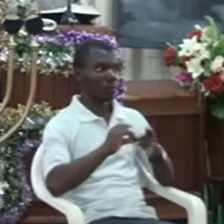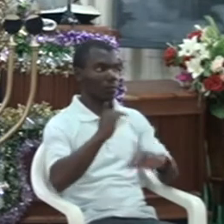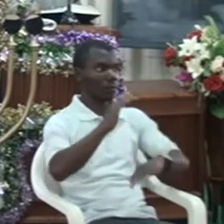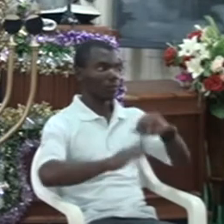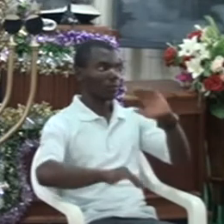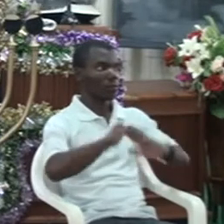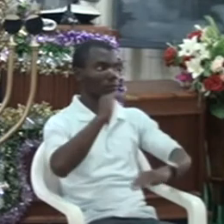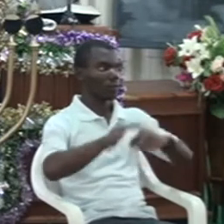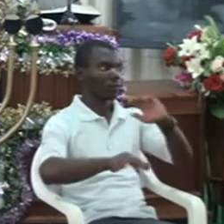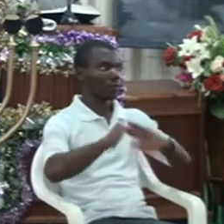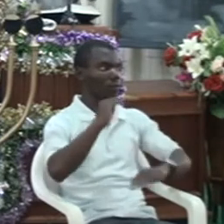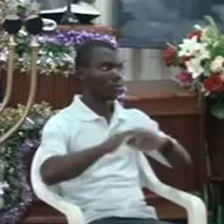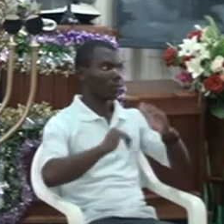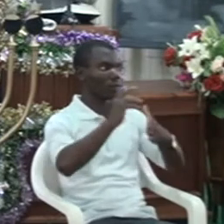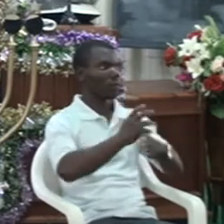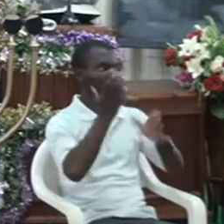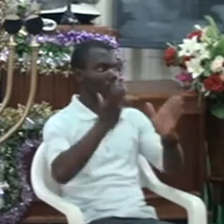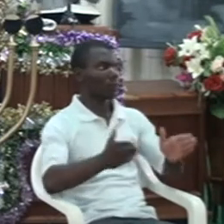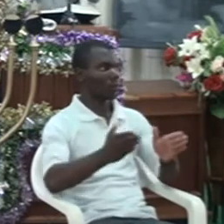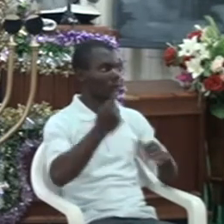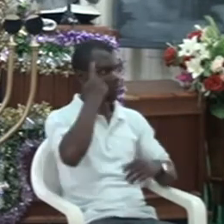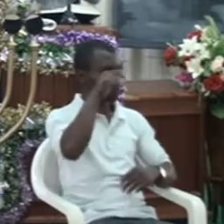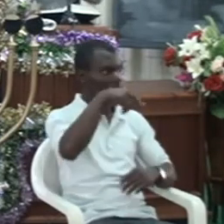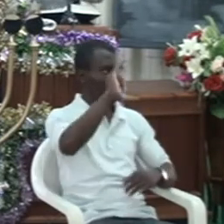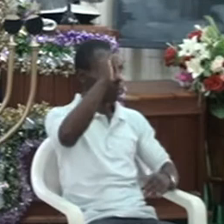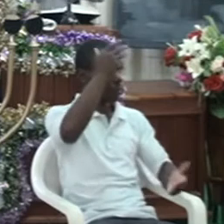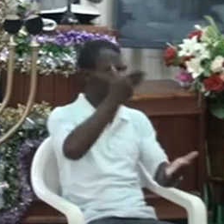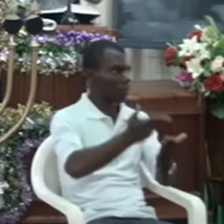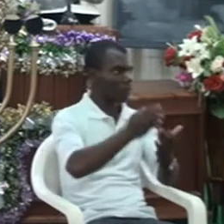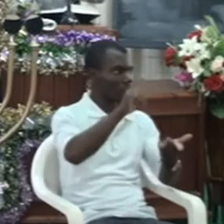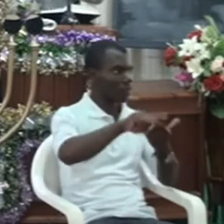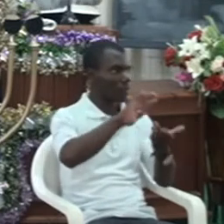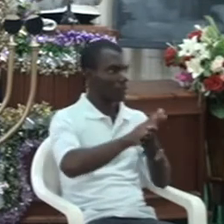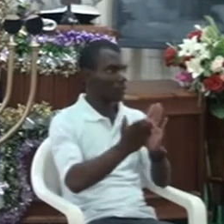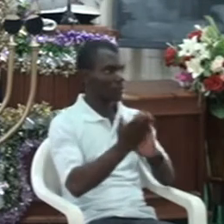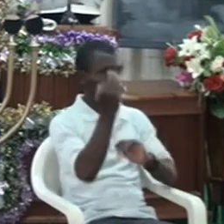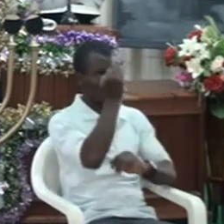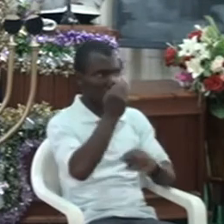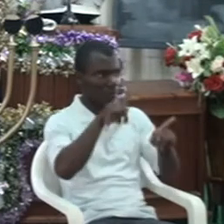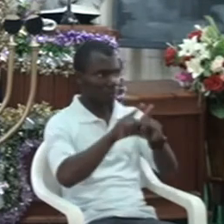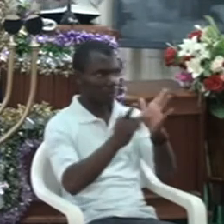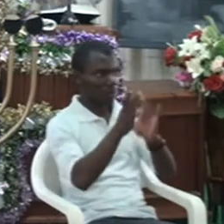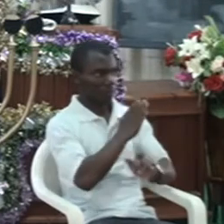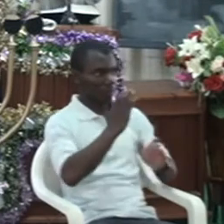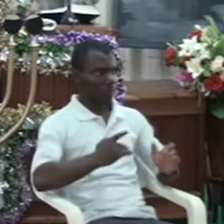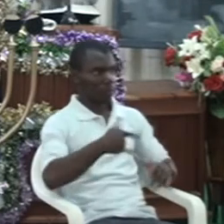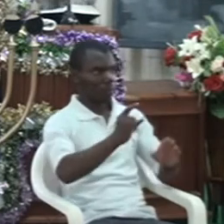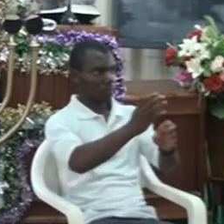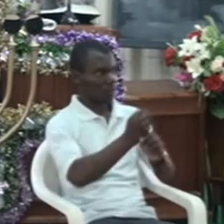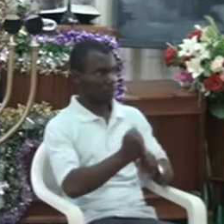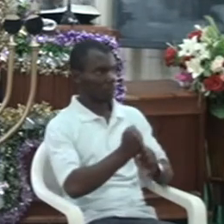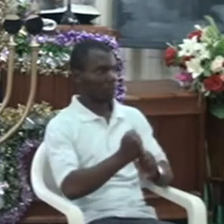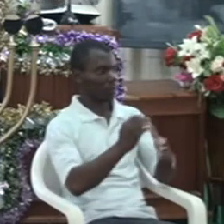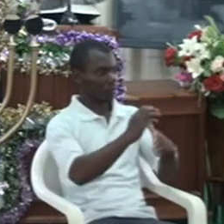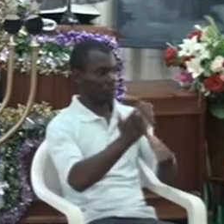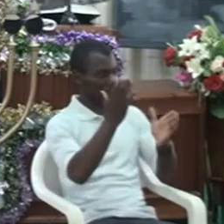avec laquelle façonner les croyants pour qu'ils parviennent à ressembler à Jésus-Christ. Il prend le chrétien,